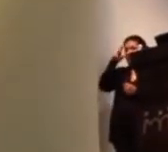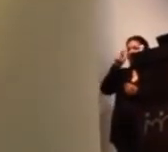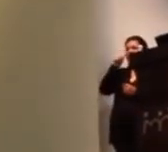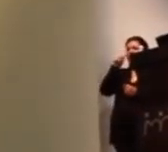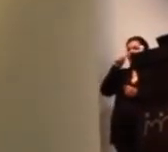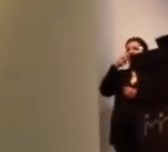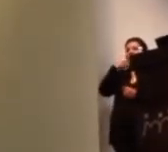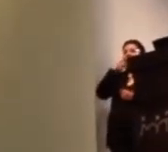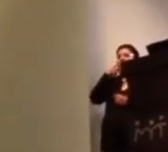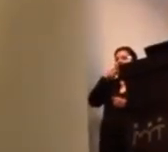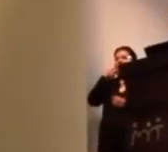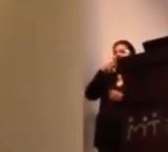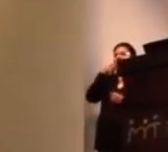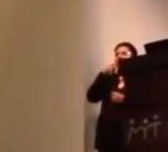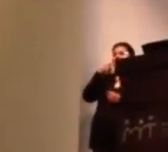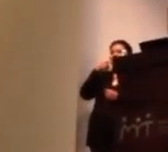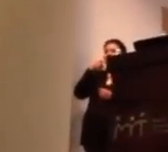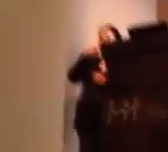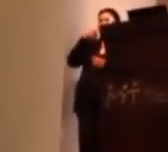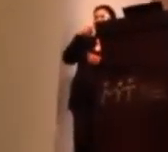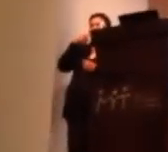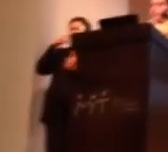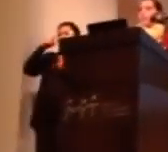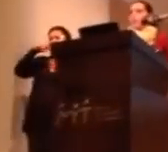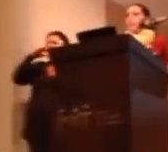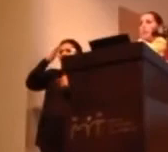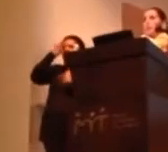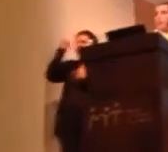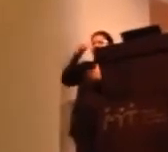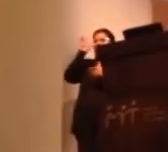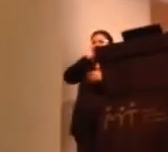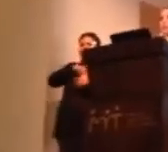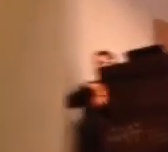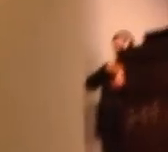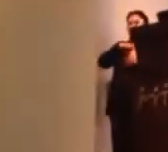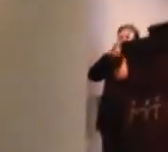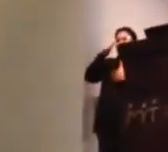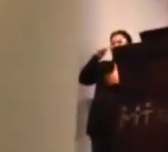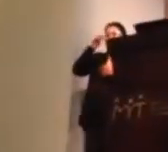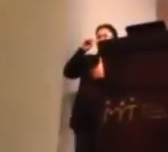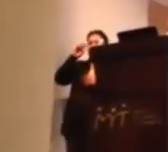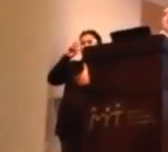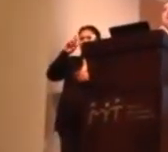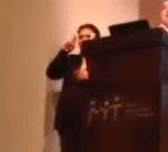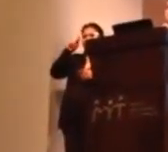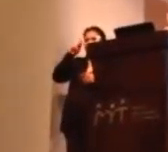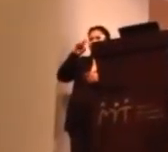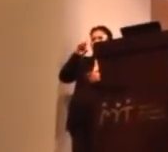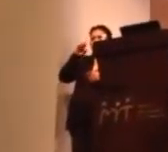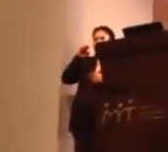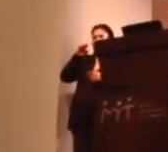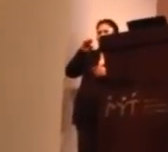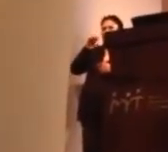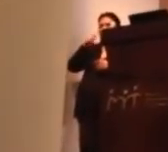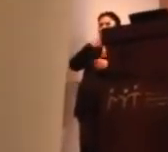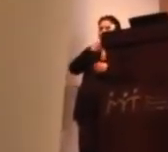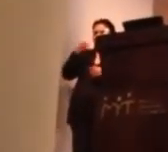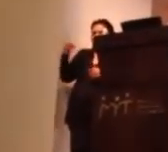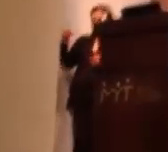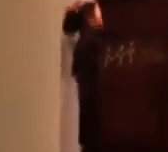Que son muy poco, son muy torpes. Son muy torpes, incluso en su